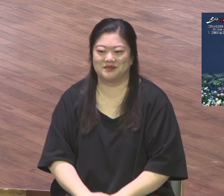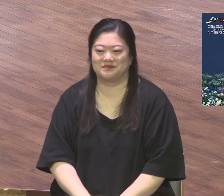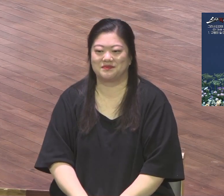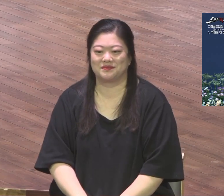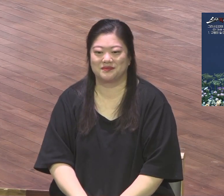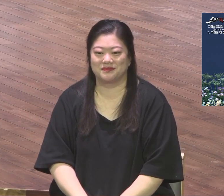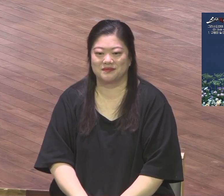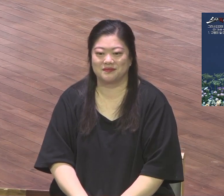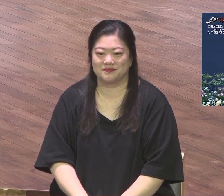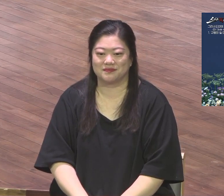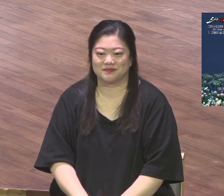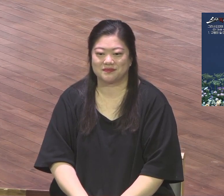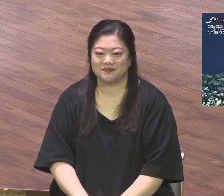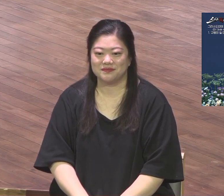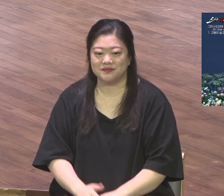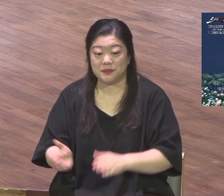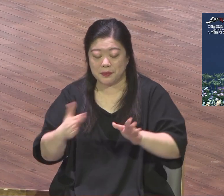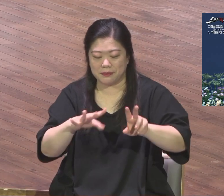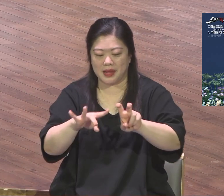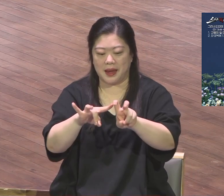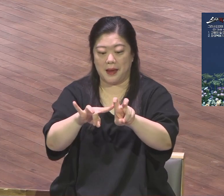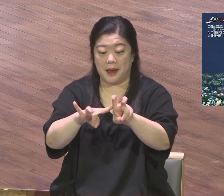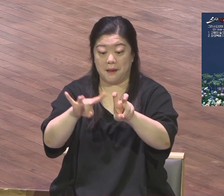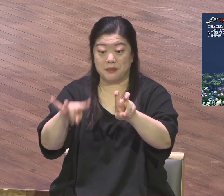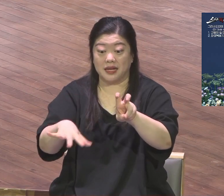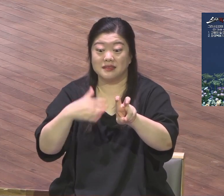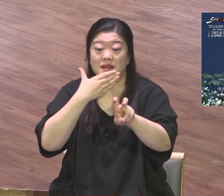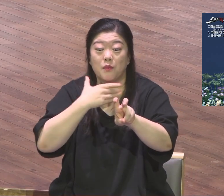여러분 마태복음 이 본문에 들어가기 전에